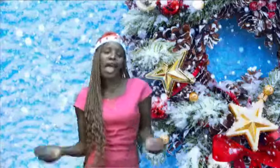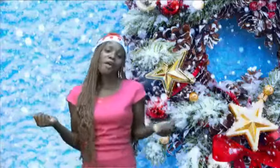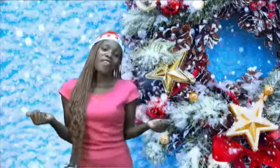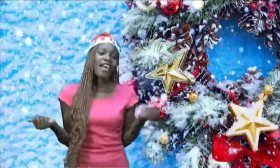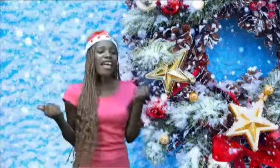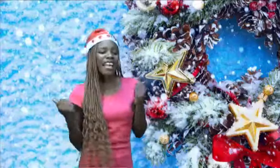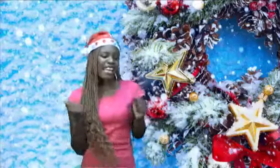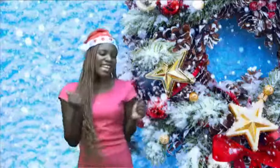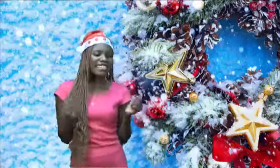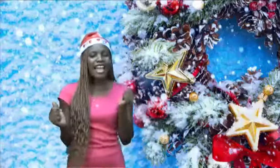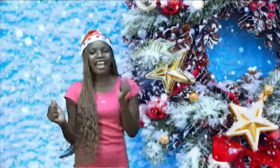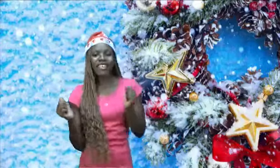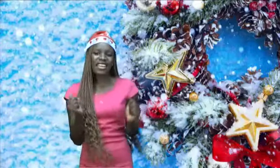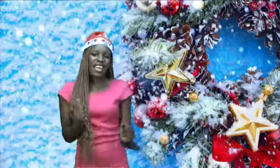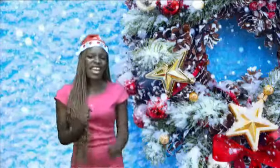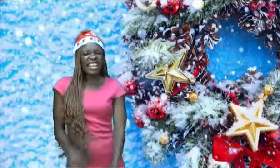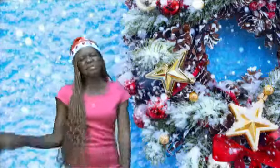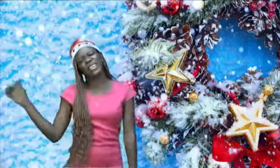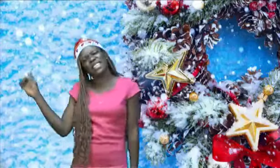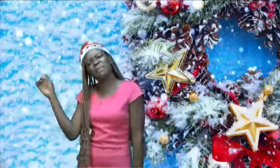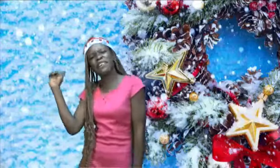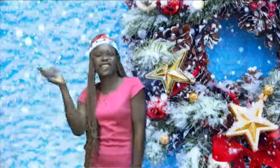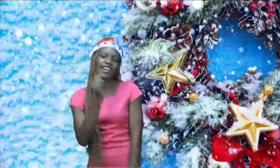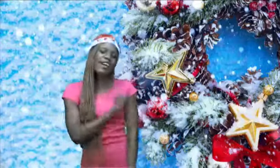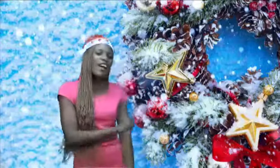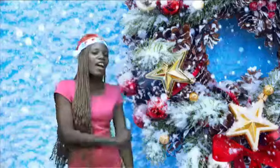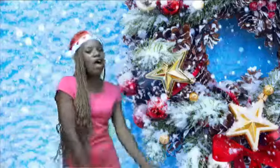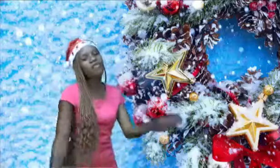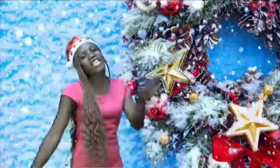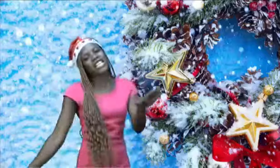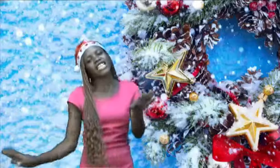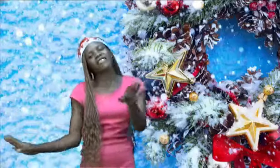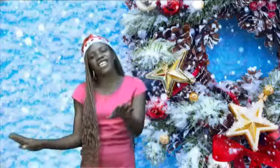Navidad. Feliz Navidad. Prospera no. Feliz vida.